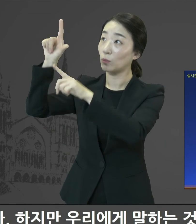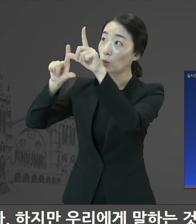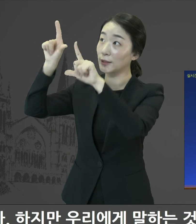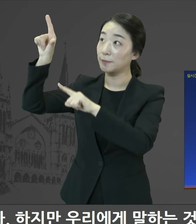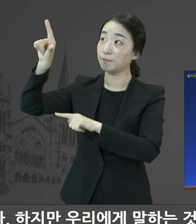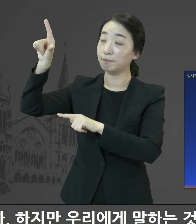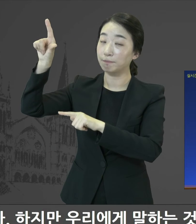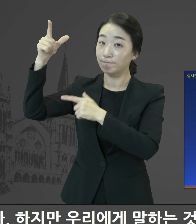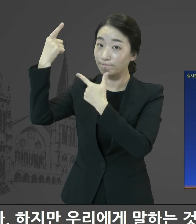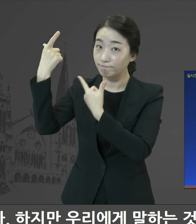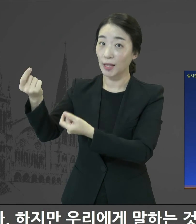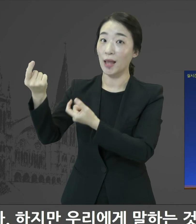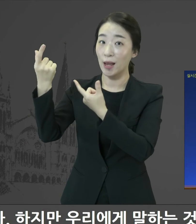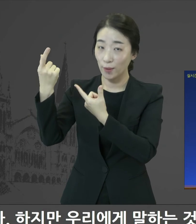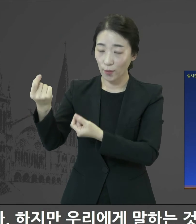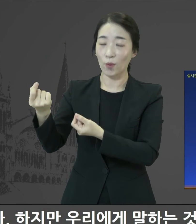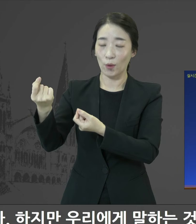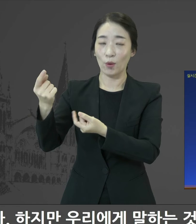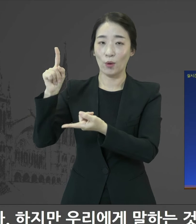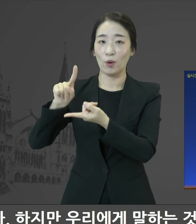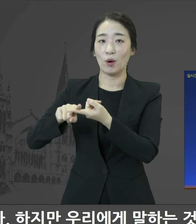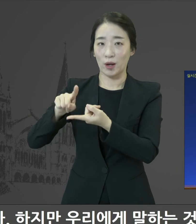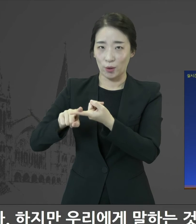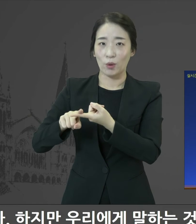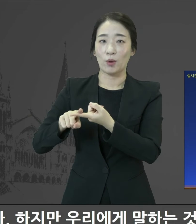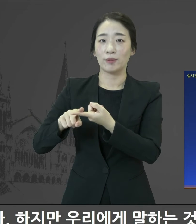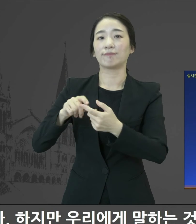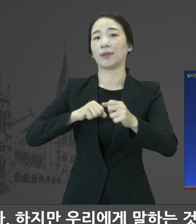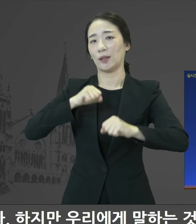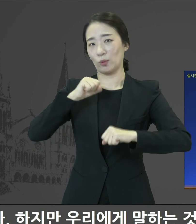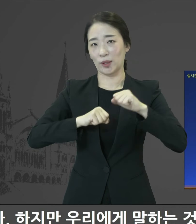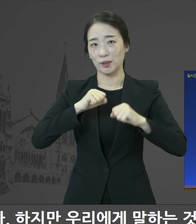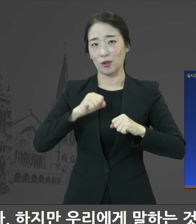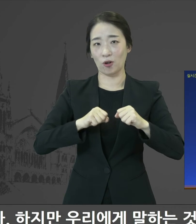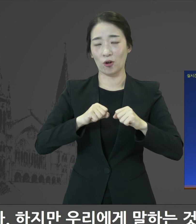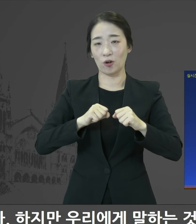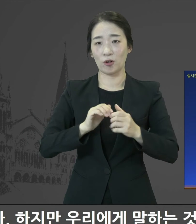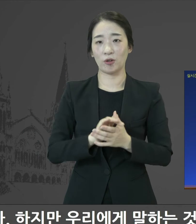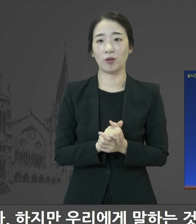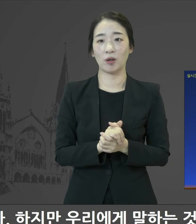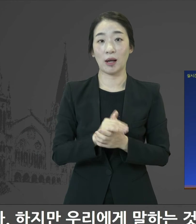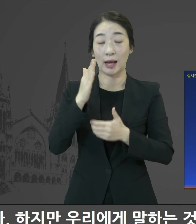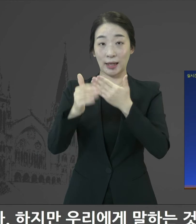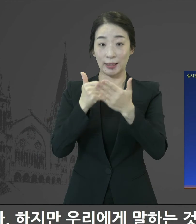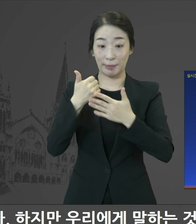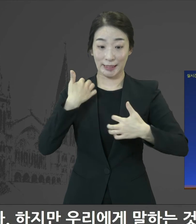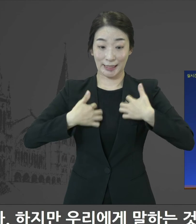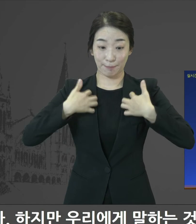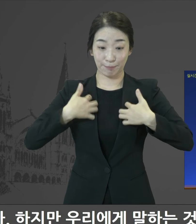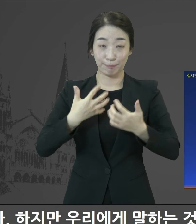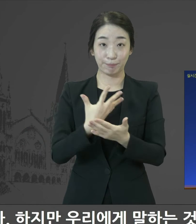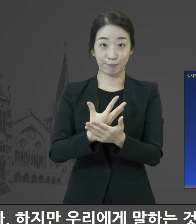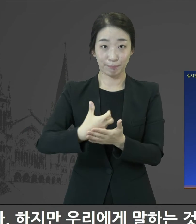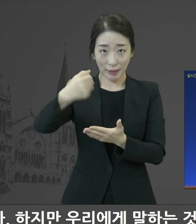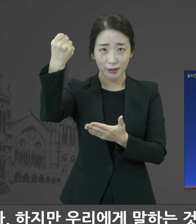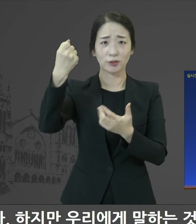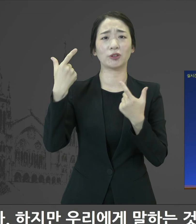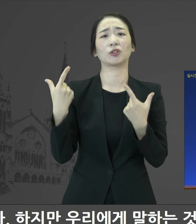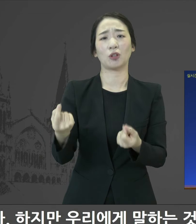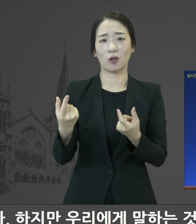받으시는 예물로 자기 자신을 드리셨다는 겁니다. 여러분,